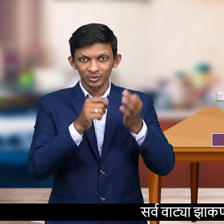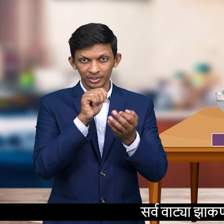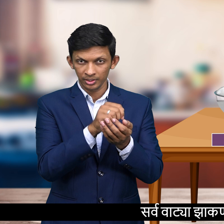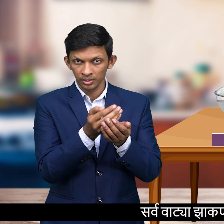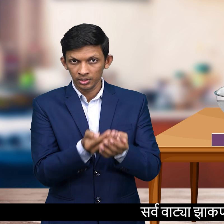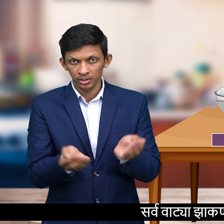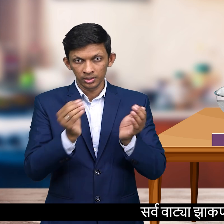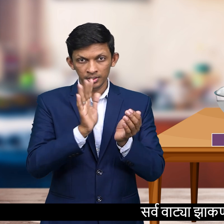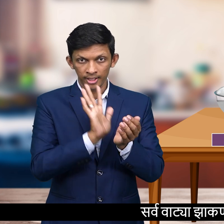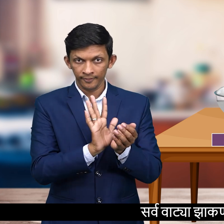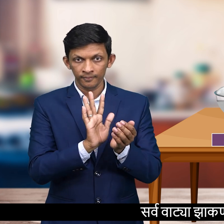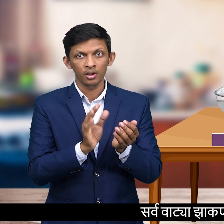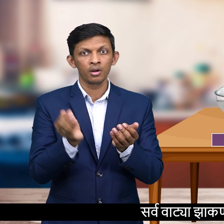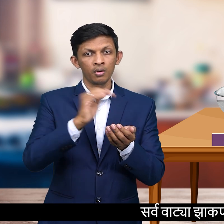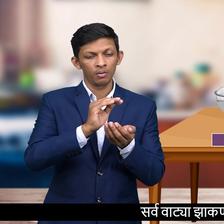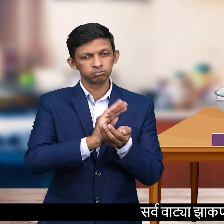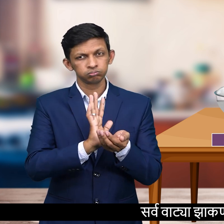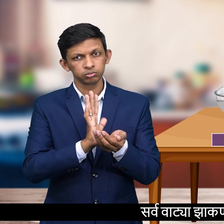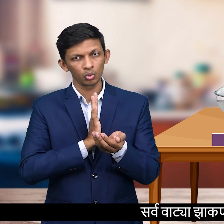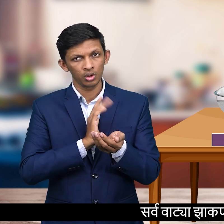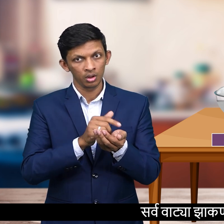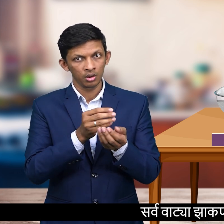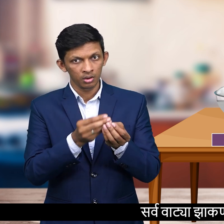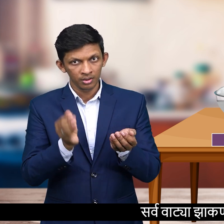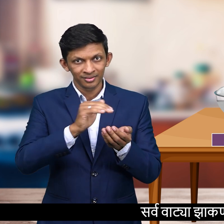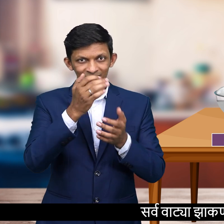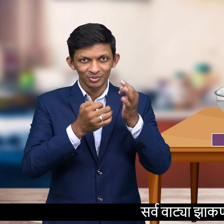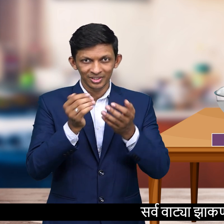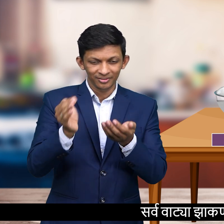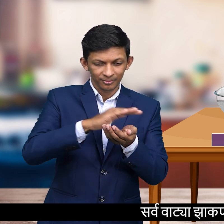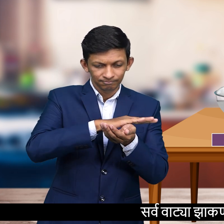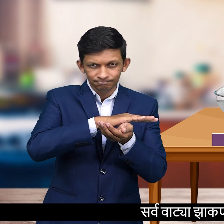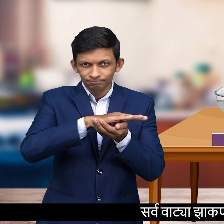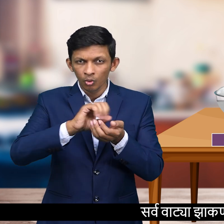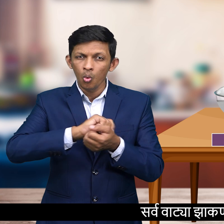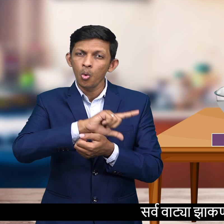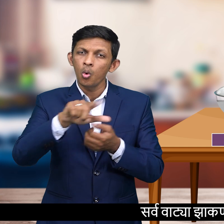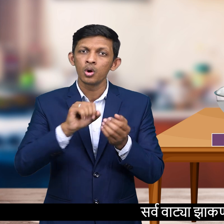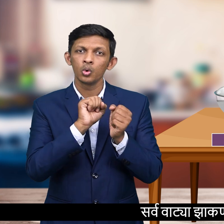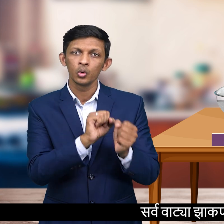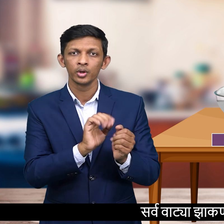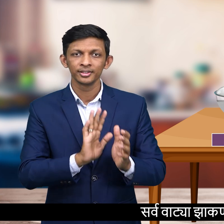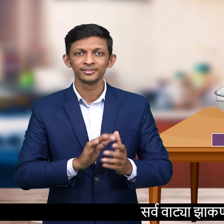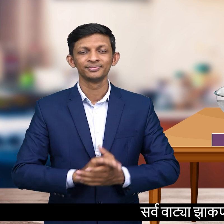सर्व वाट्या झाकणांनी झाकून ठेवा आणि बाजूला ठेवा.